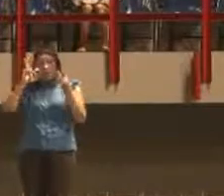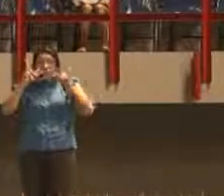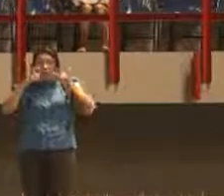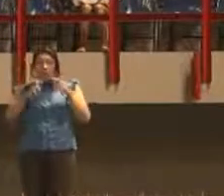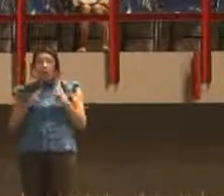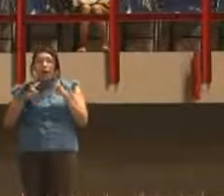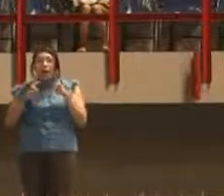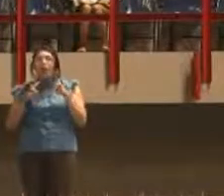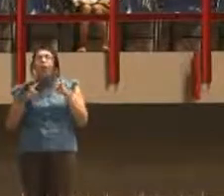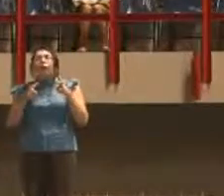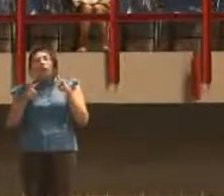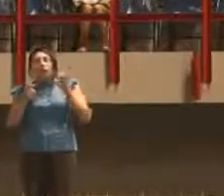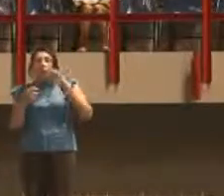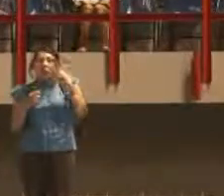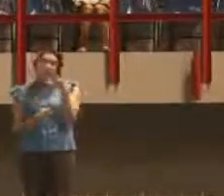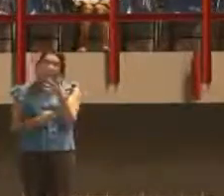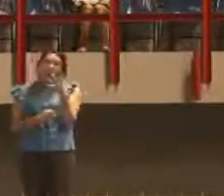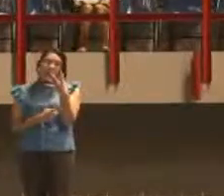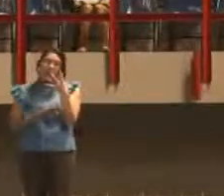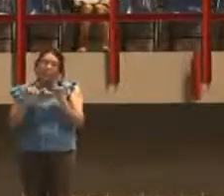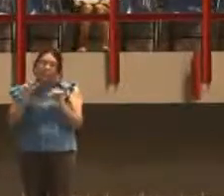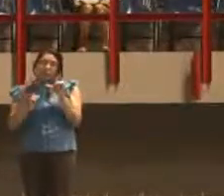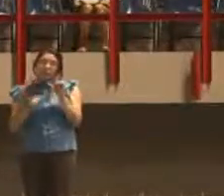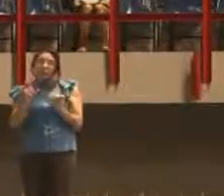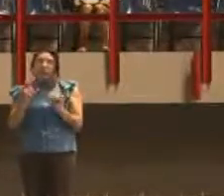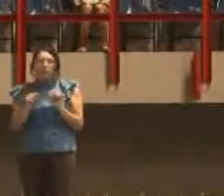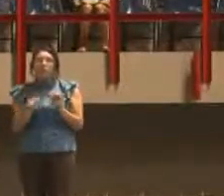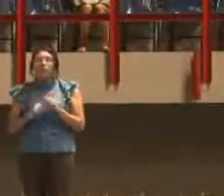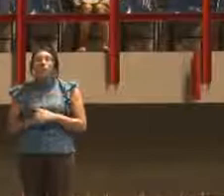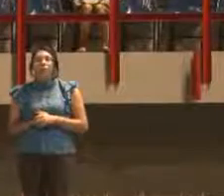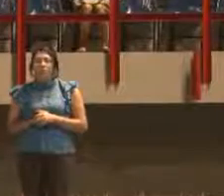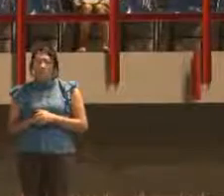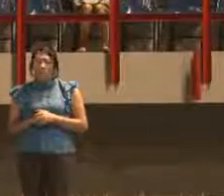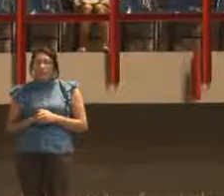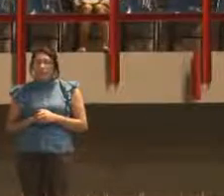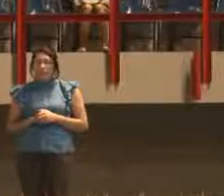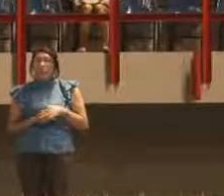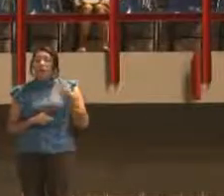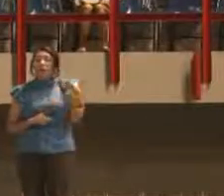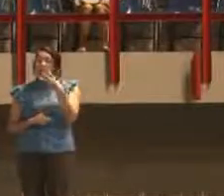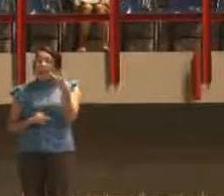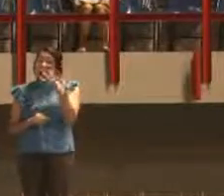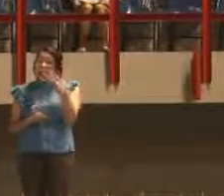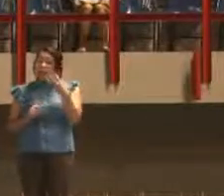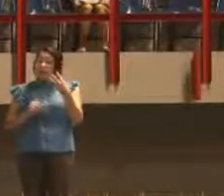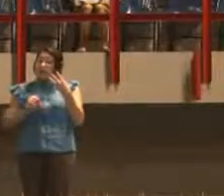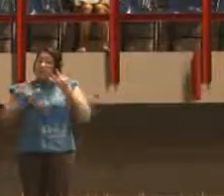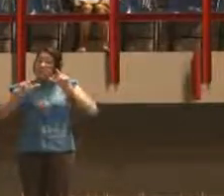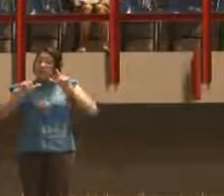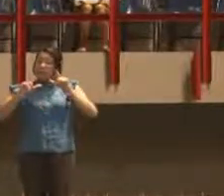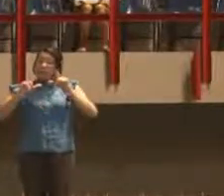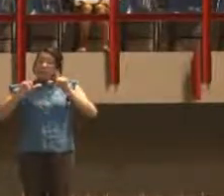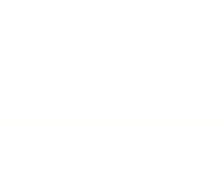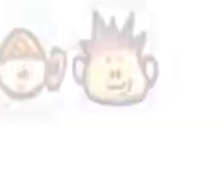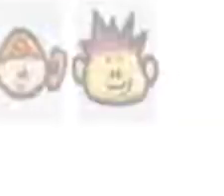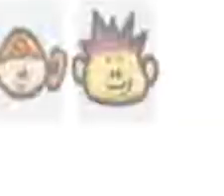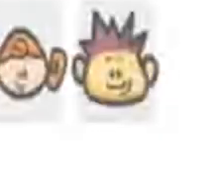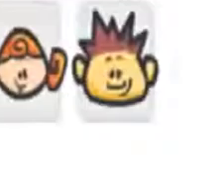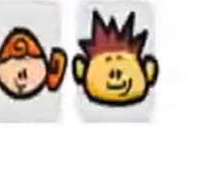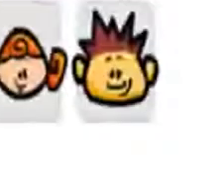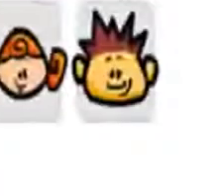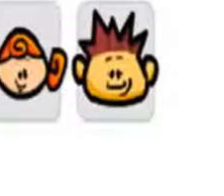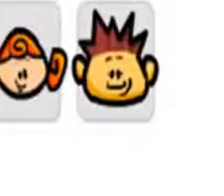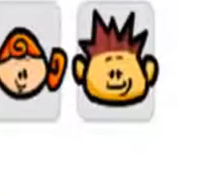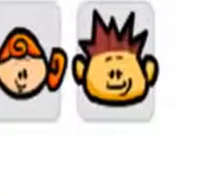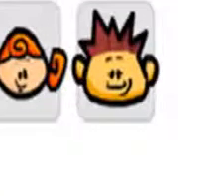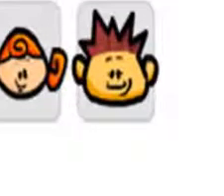Então já coloquei alguém na primeira e já coloquei alguém na segunda posição. Vou colocar alguém na terceira posição. Quantas opções agora tem?